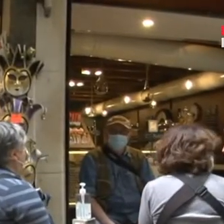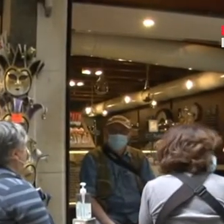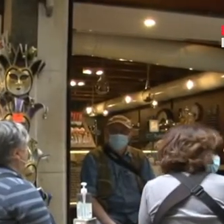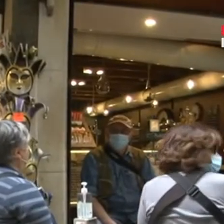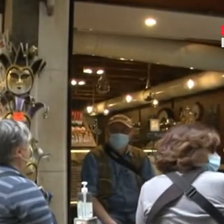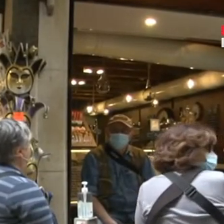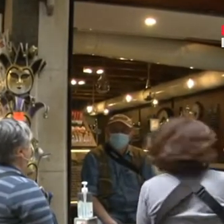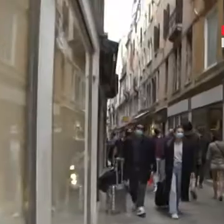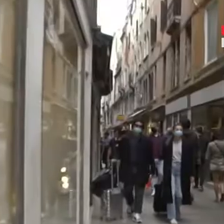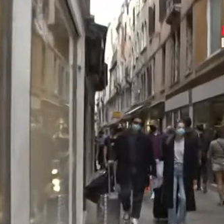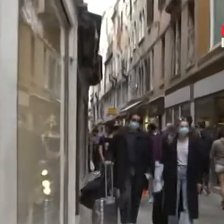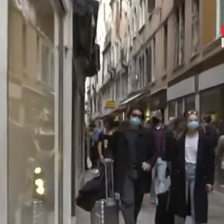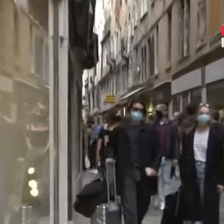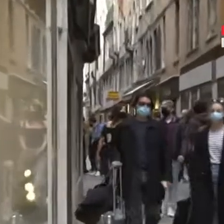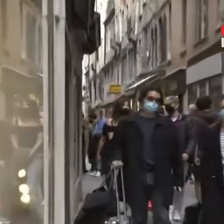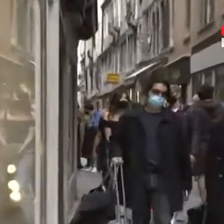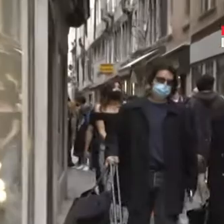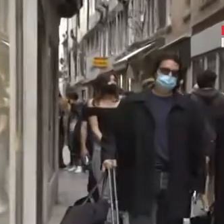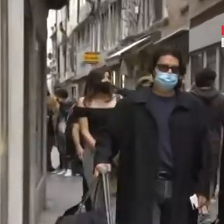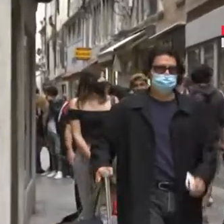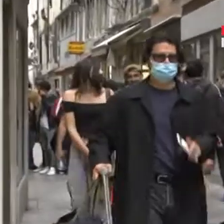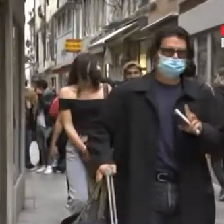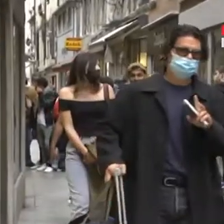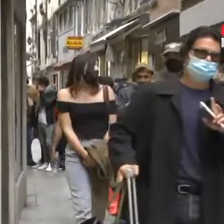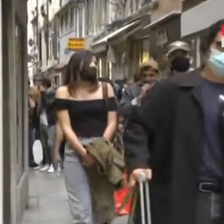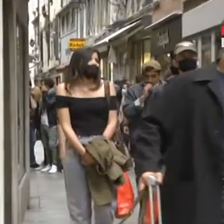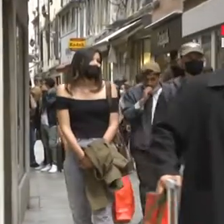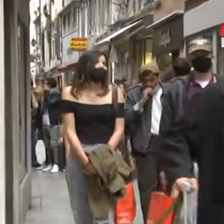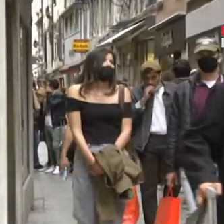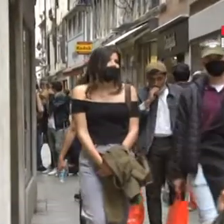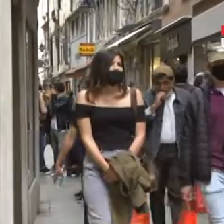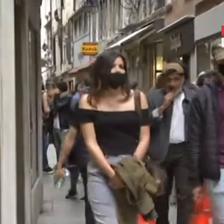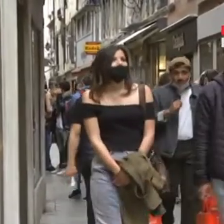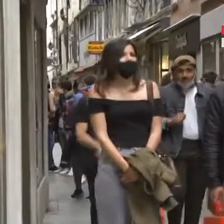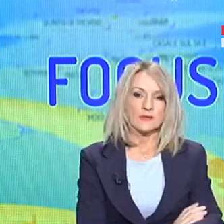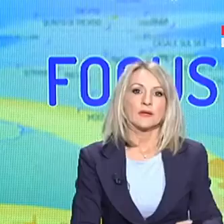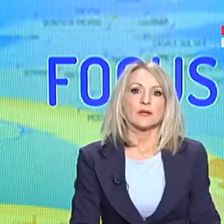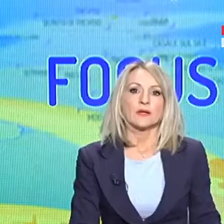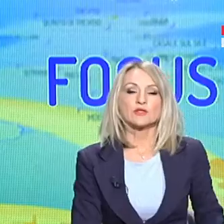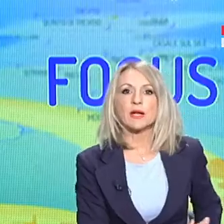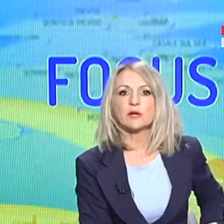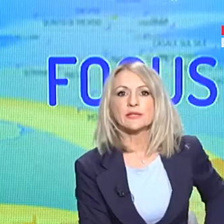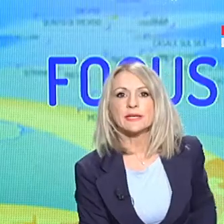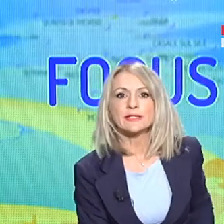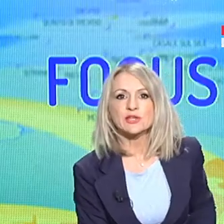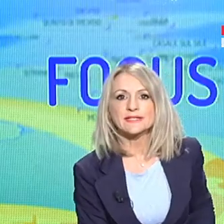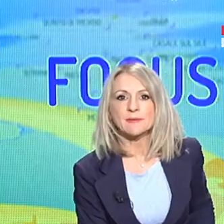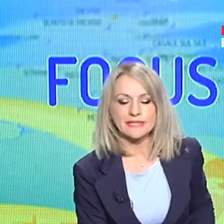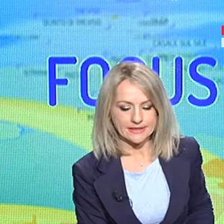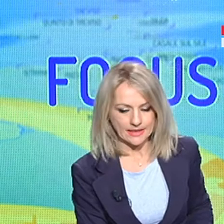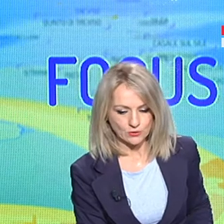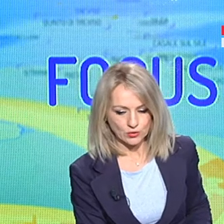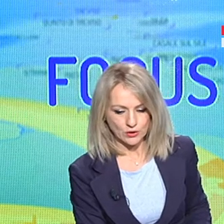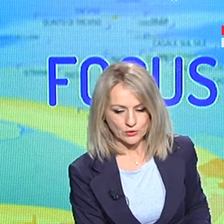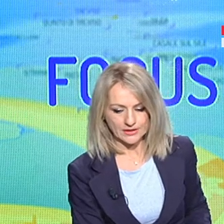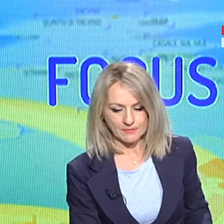colpa degli imprenditori in questo caso, ma solo un evento imprevedibile qual è quello della pandemia. Lo sblocco dei